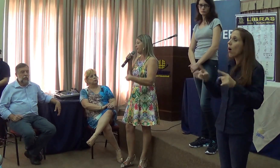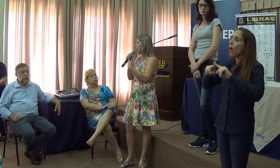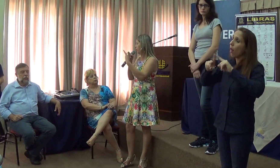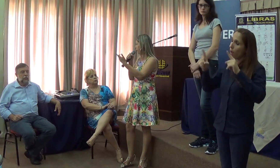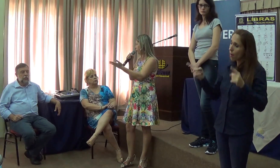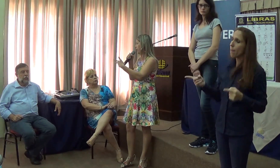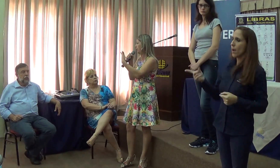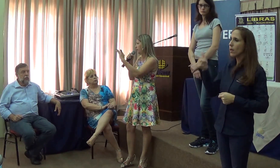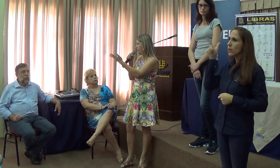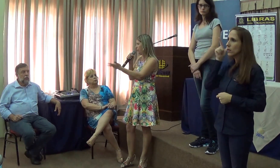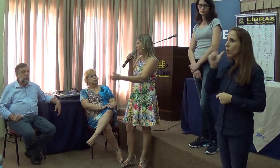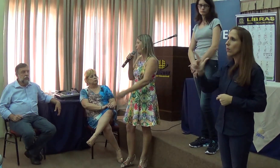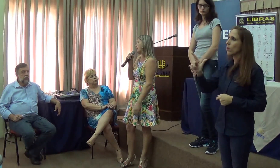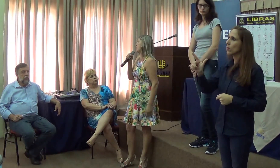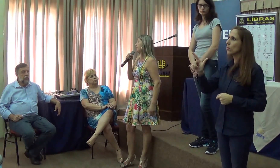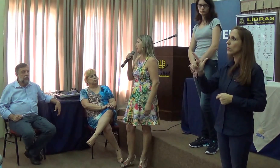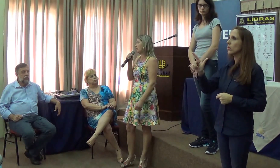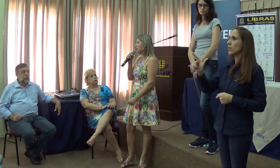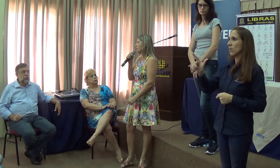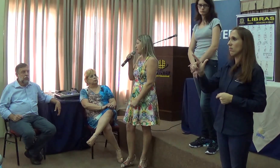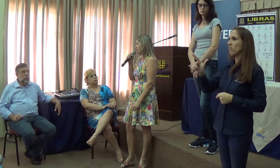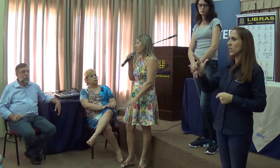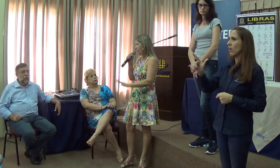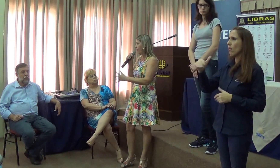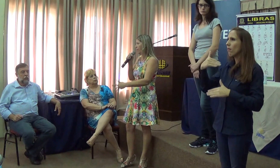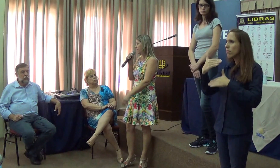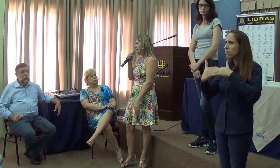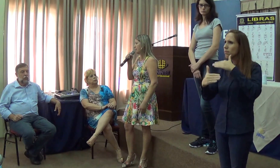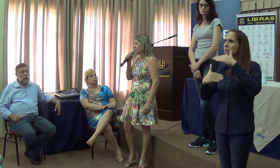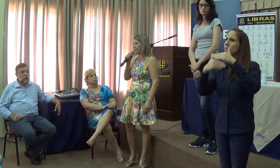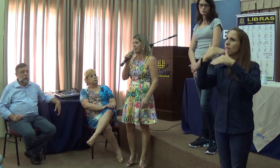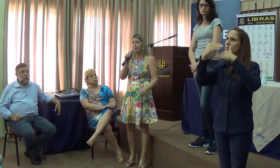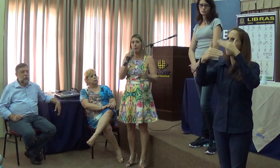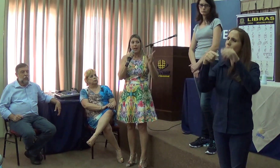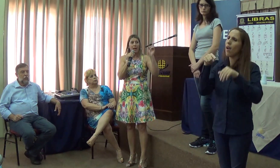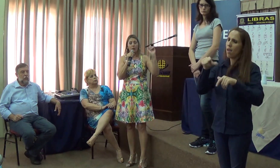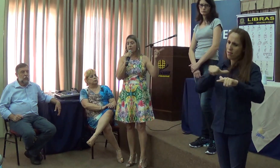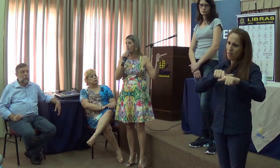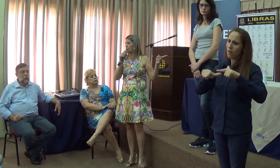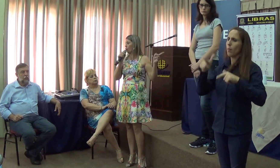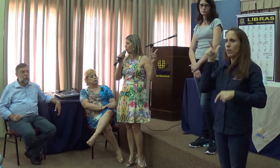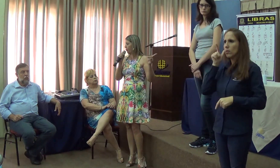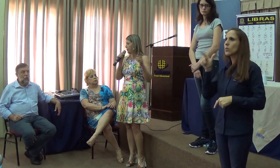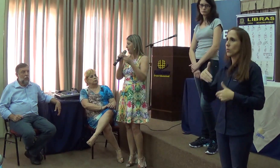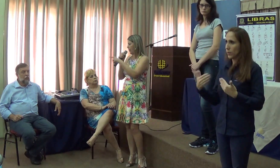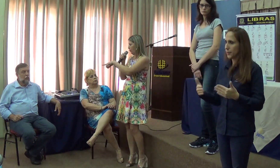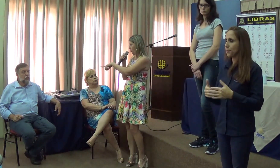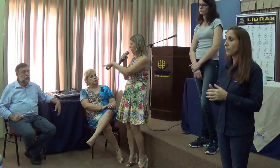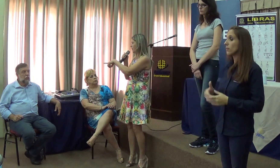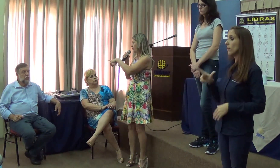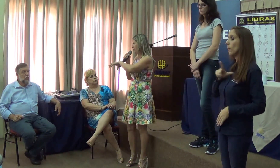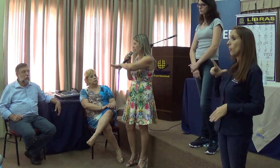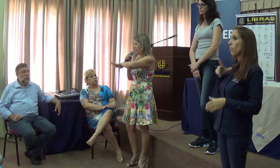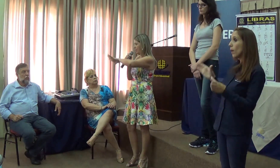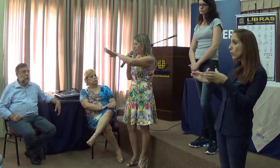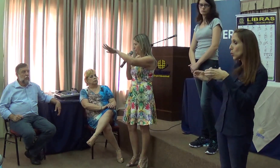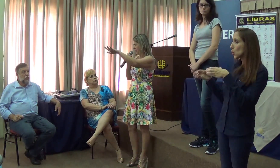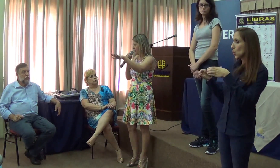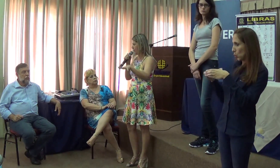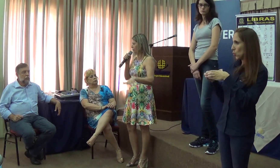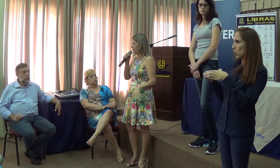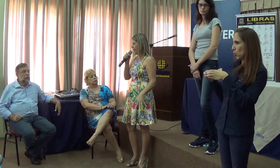sim, provavelmente, um pouco mais para frente, esse trabalho vai ter sim. Nós temos um grupo, você perguntou sobre